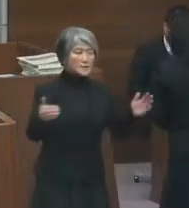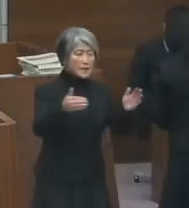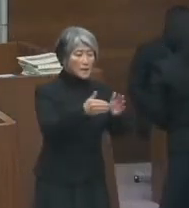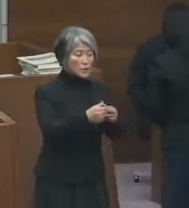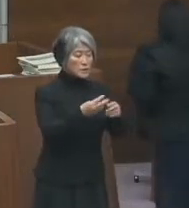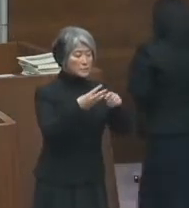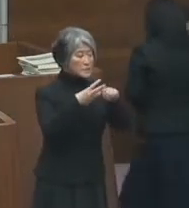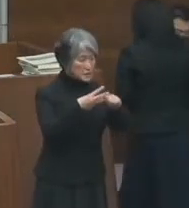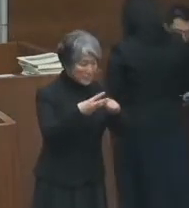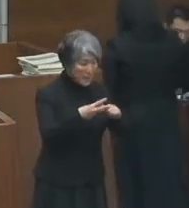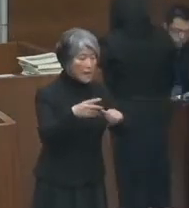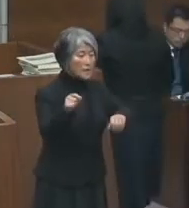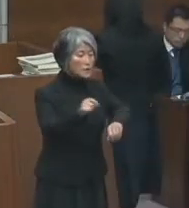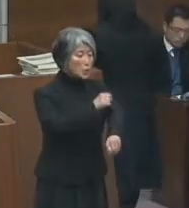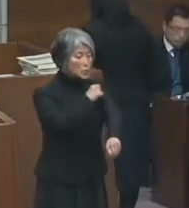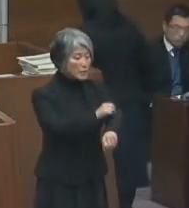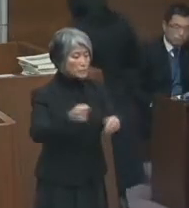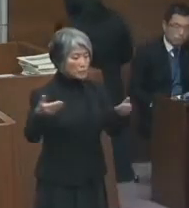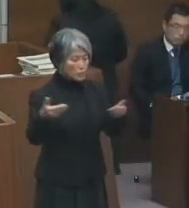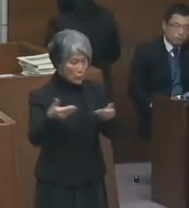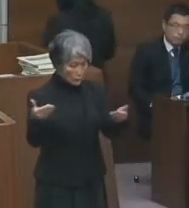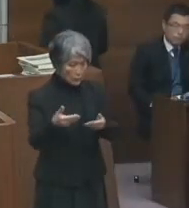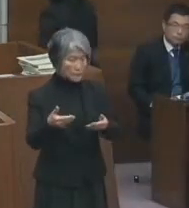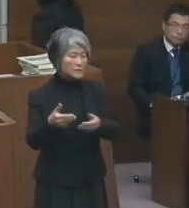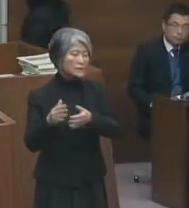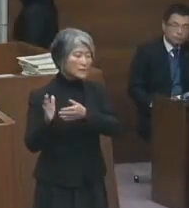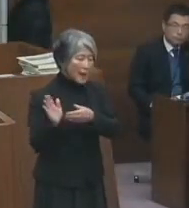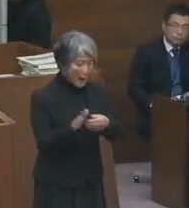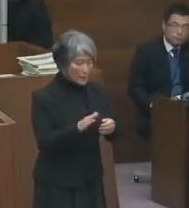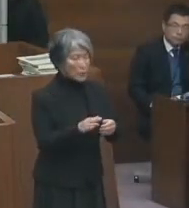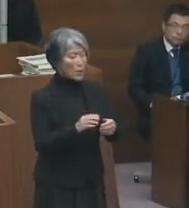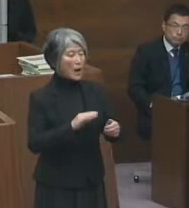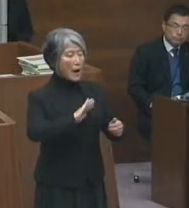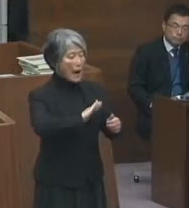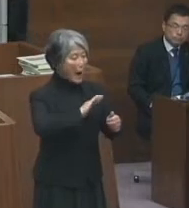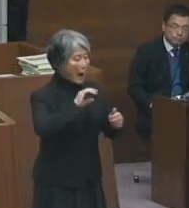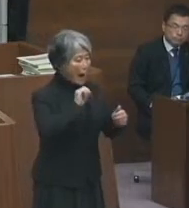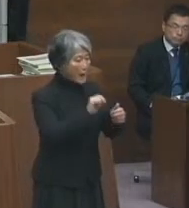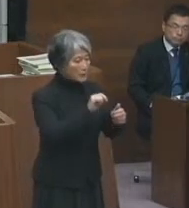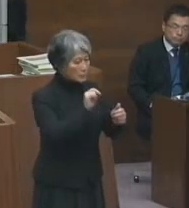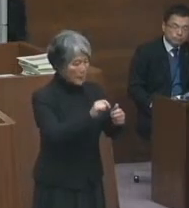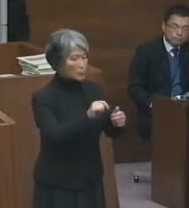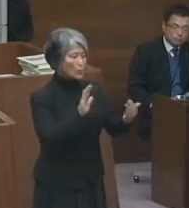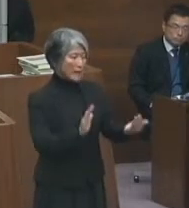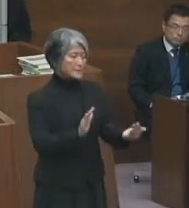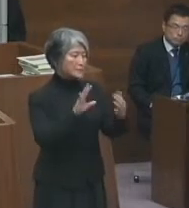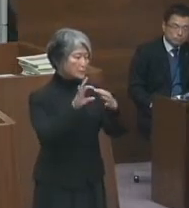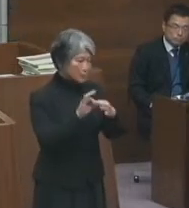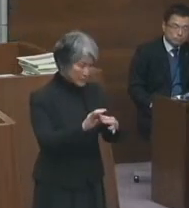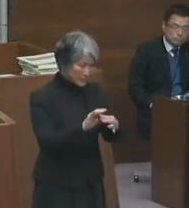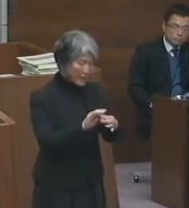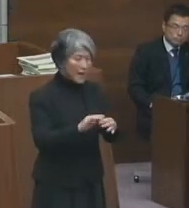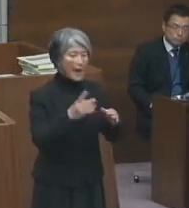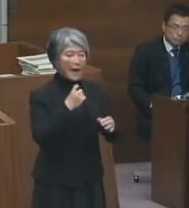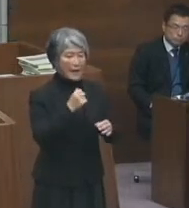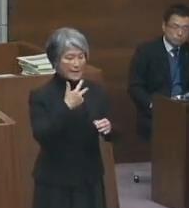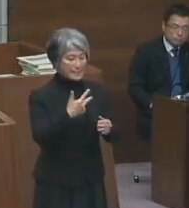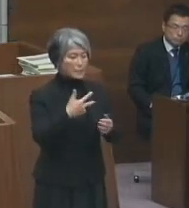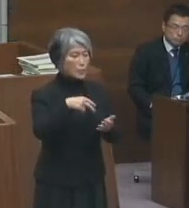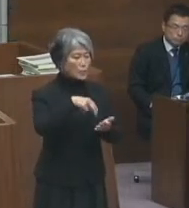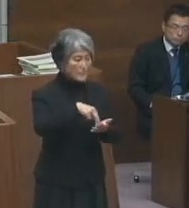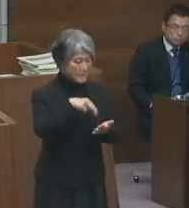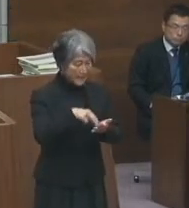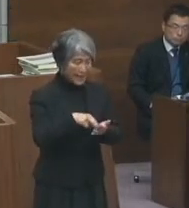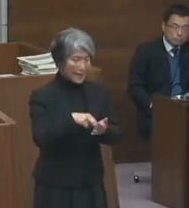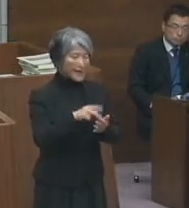ますハラスメントへの対策についてでございますけれども、本市におけるハラスメント対策については、先ほどご説明申し上げました